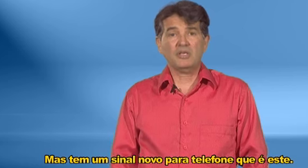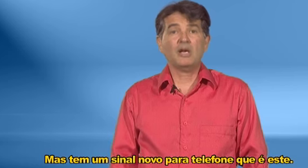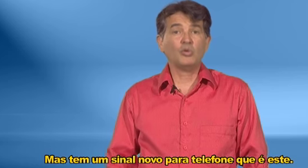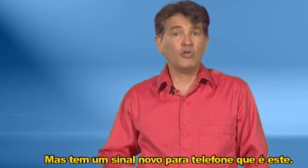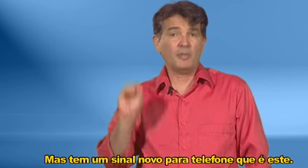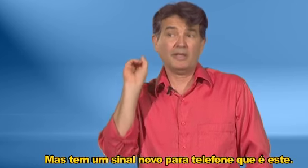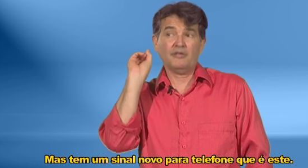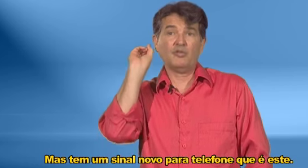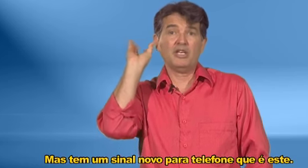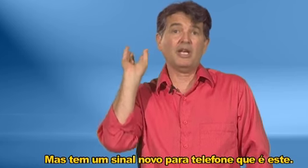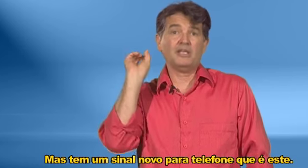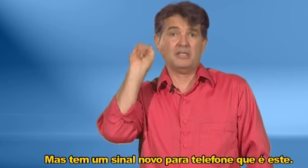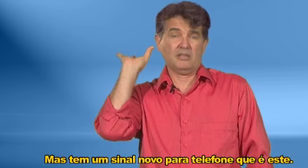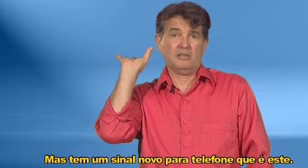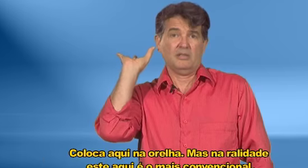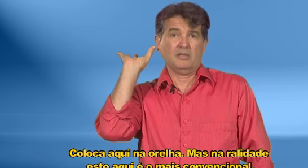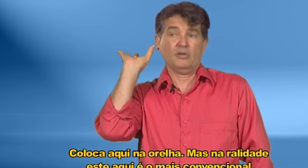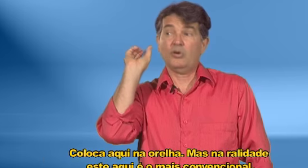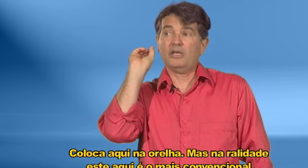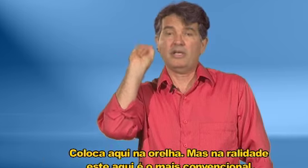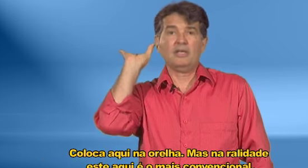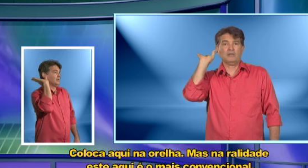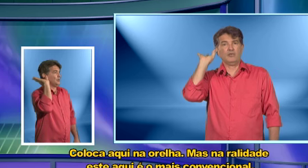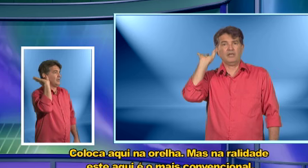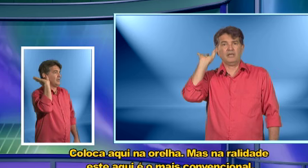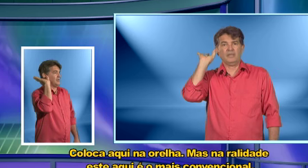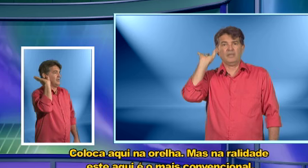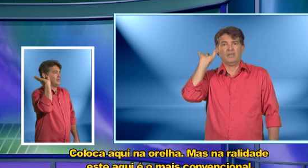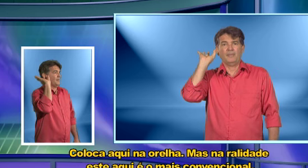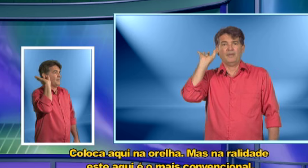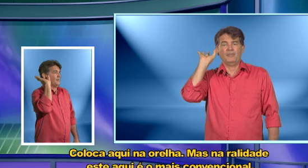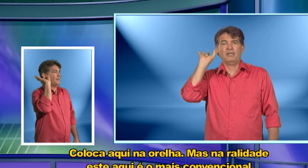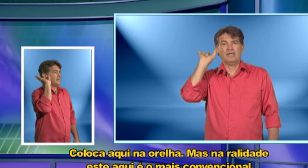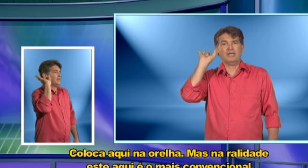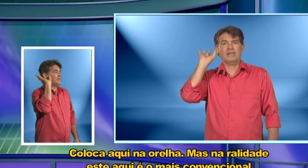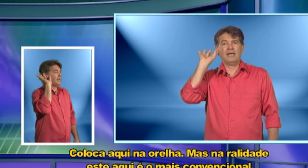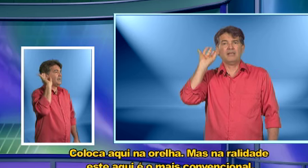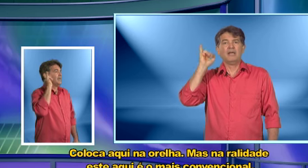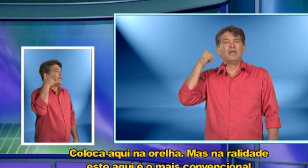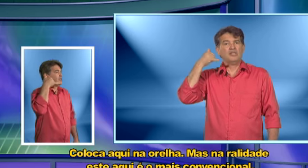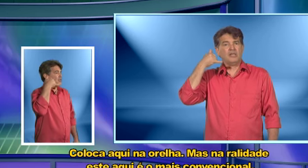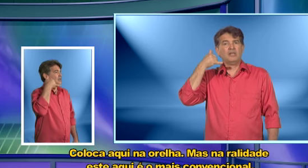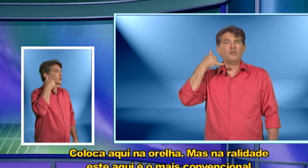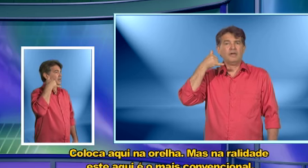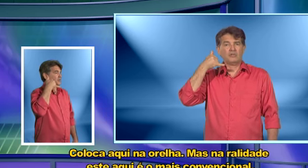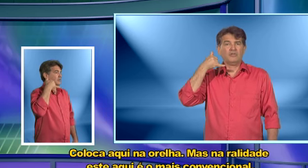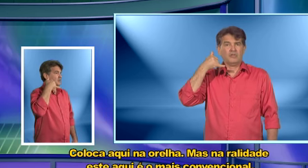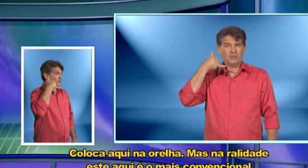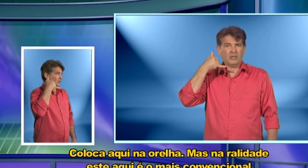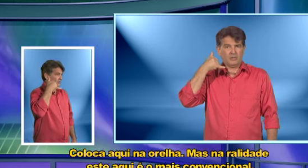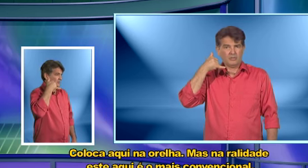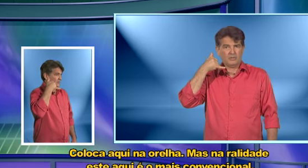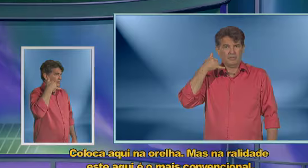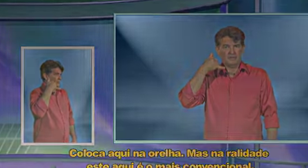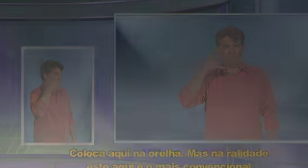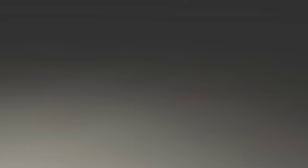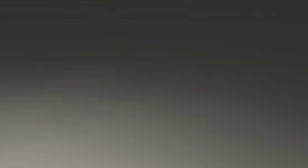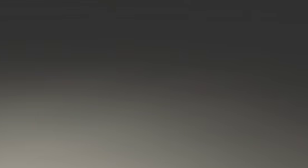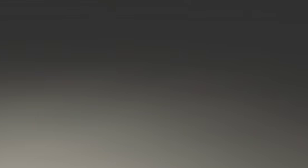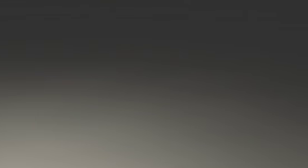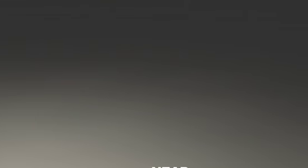Mas tem um sinal novo para telefone que é este. Coloca aqui na orelha. Mas, na realidade, este aqui é o mais convencional.